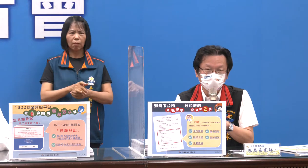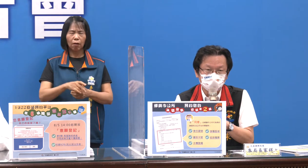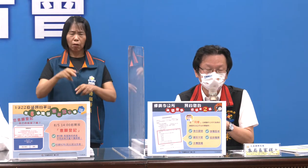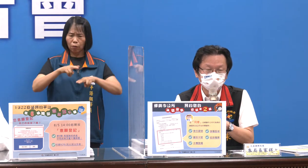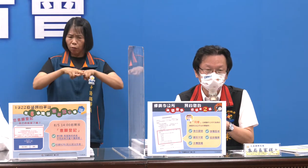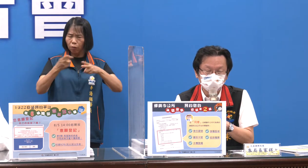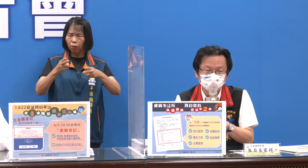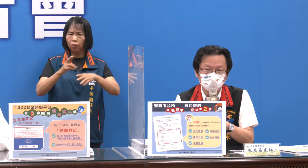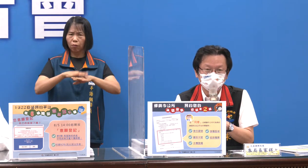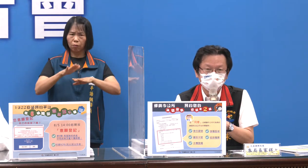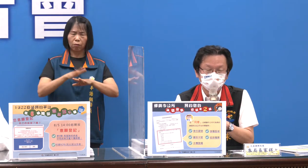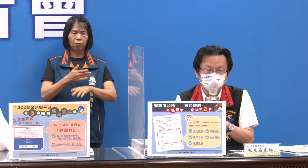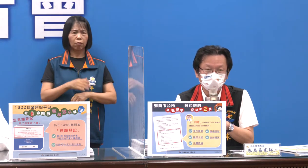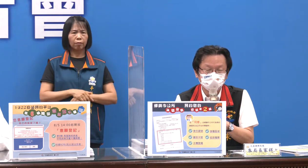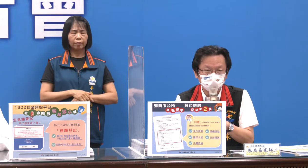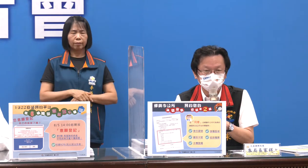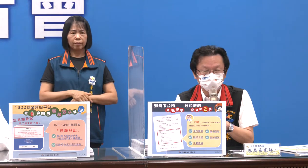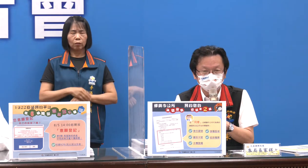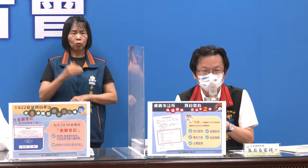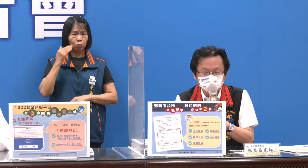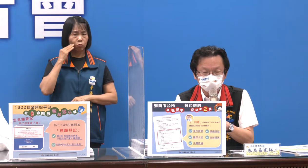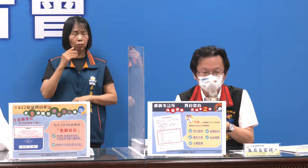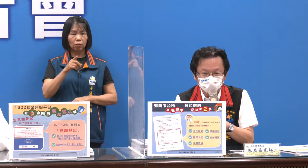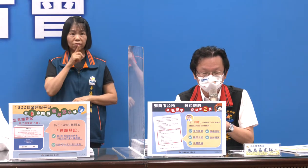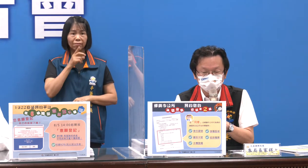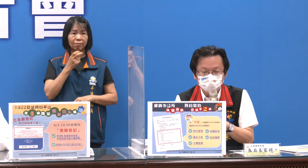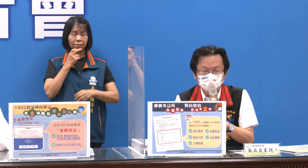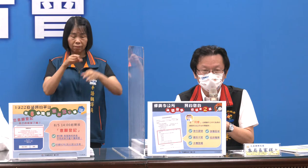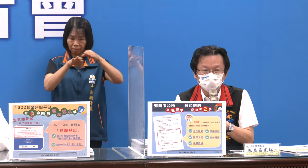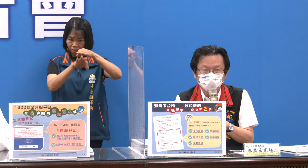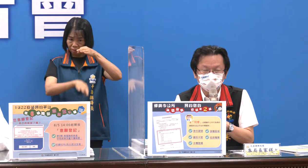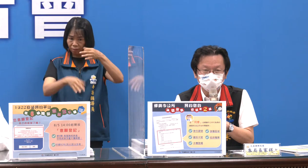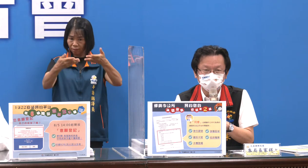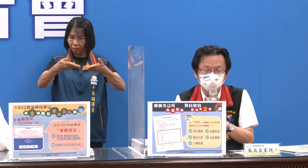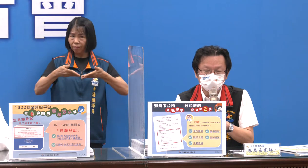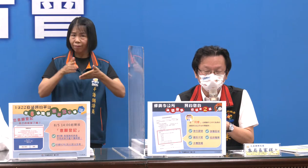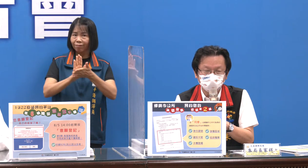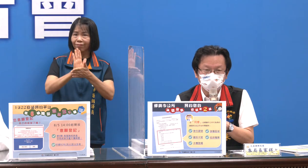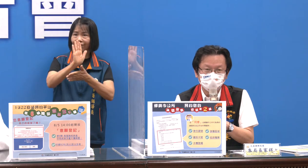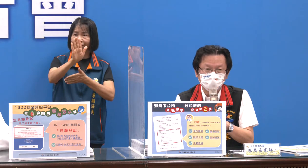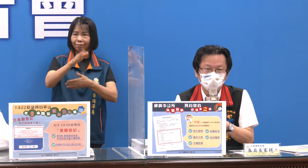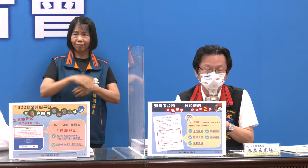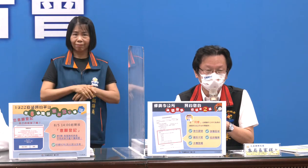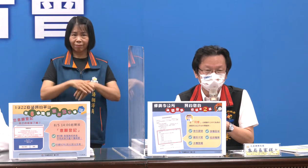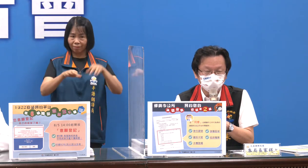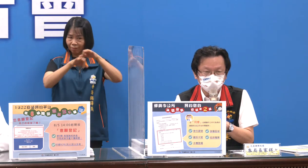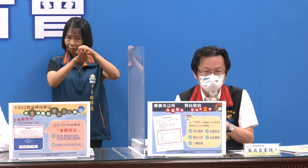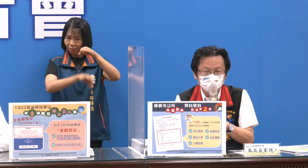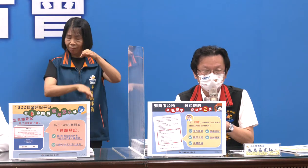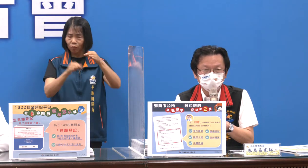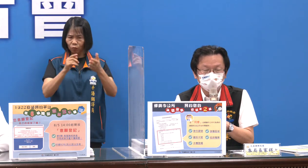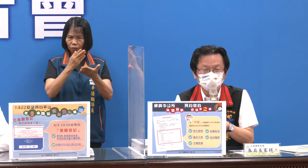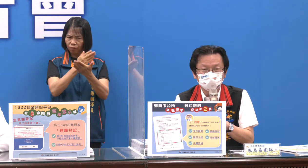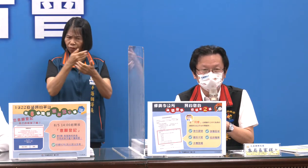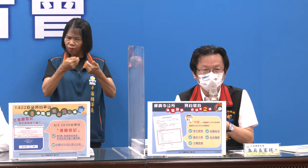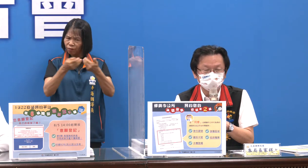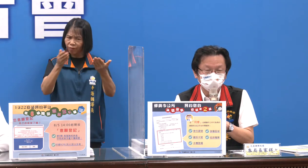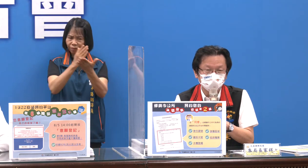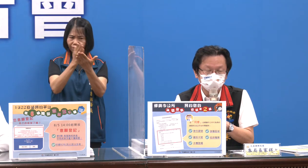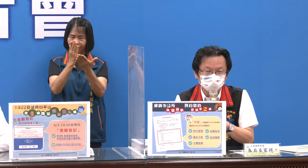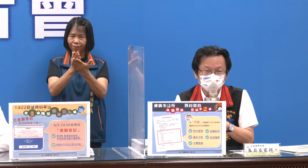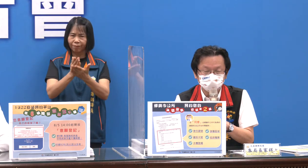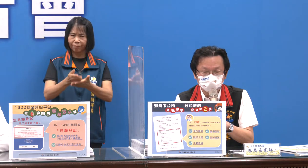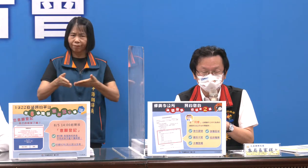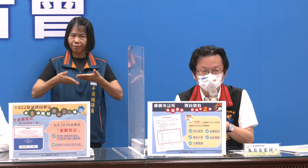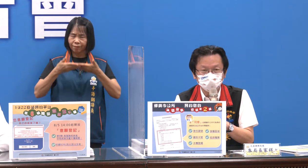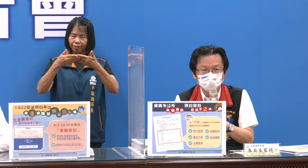呢，当我们收到中央给我们的名册之后，我们会把这个名册呢做分类，然后交到我